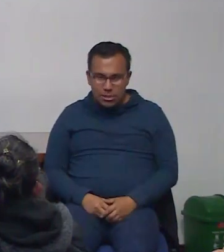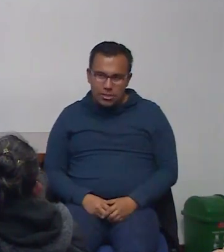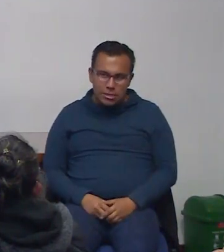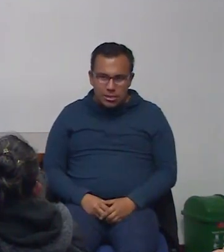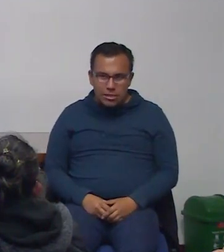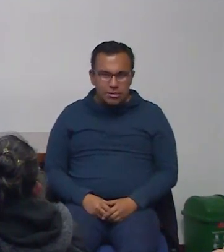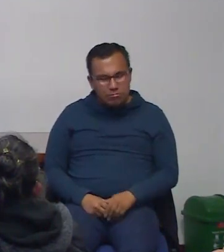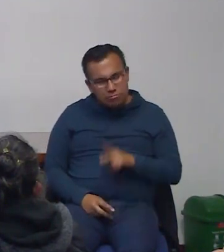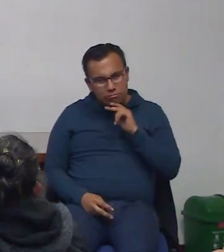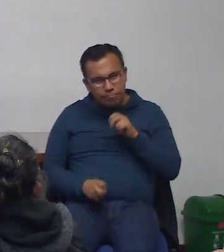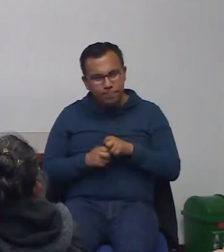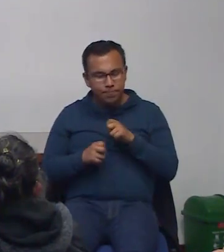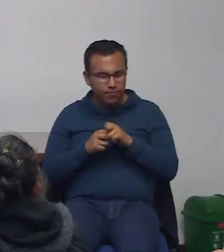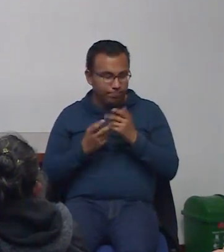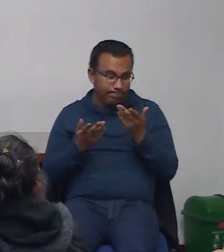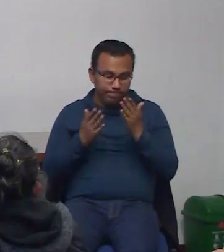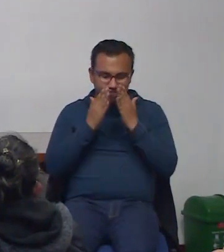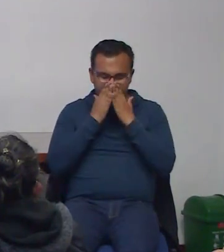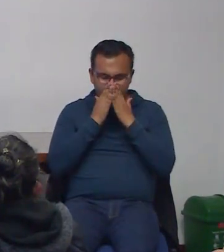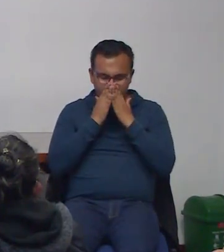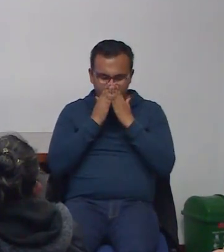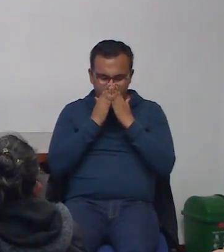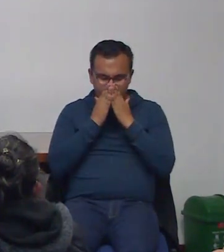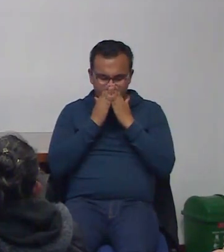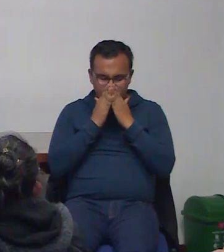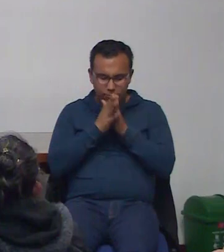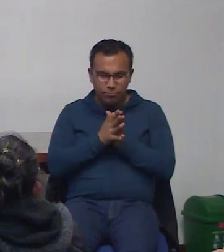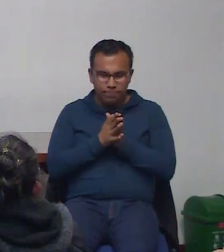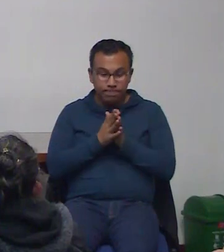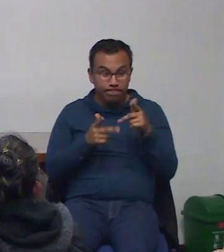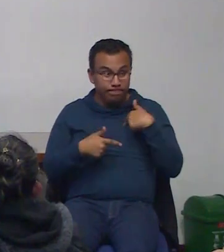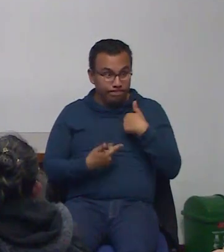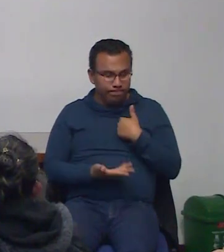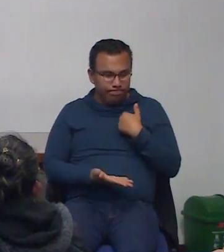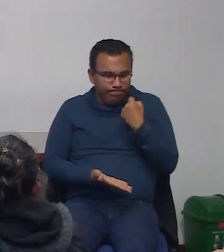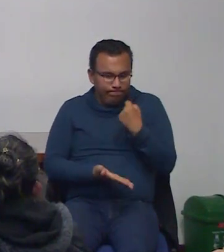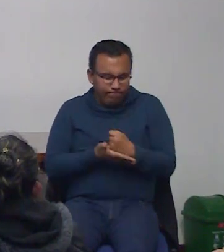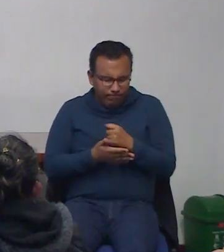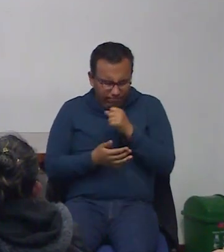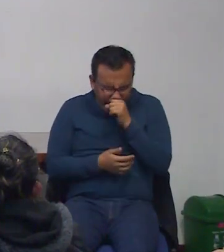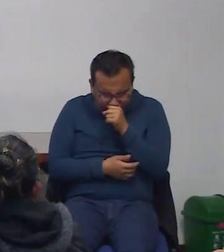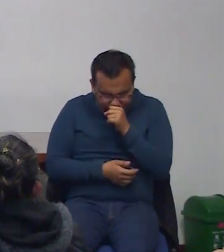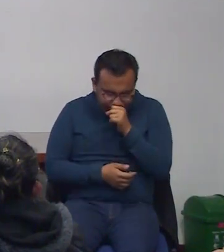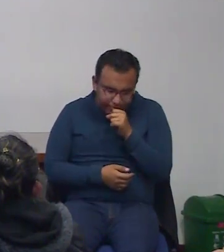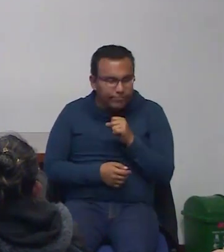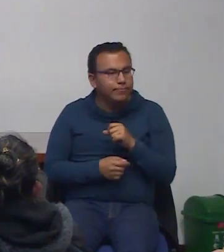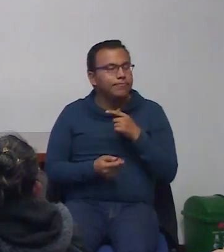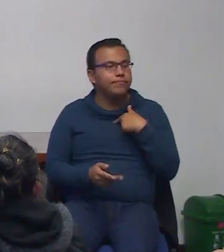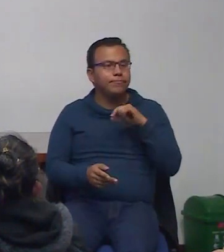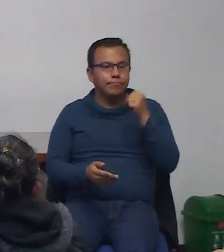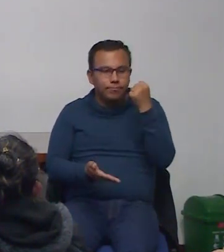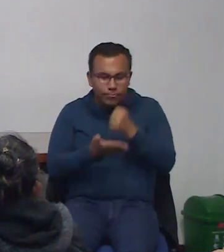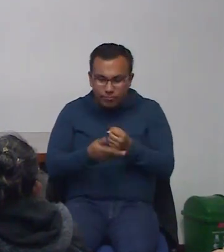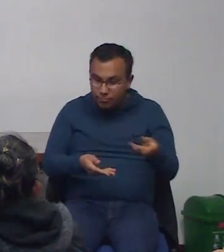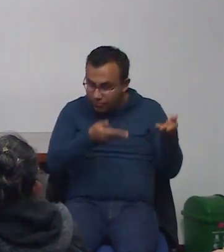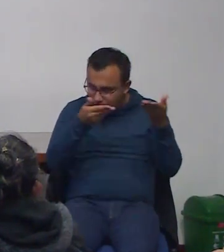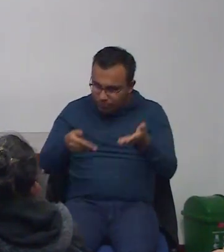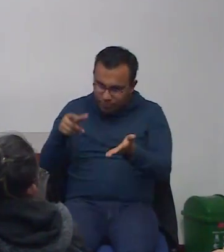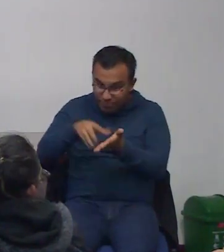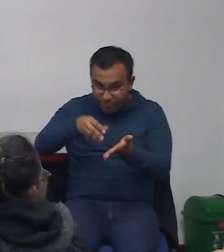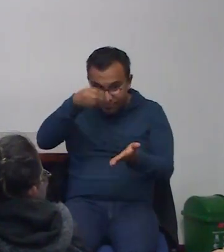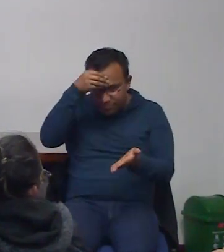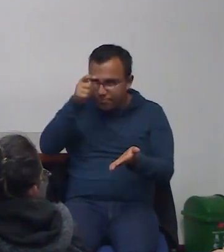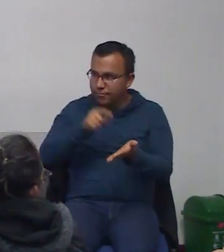lo que pasa es que es muy complejo porque nosotros no nos paramos en la obligación de de ponerle un instrumento al frente y que tenga que